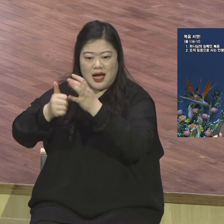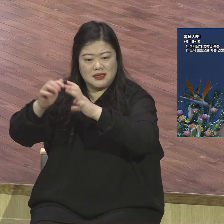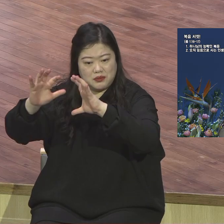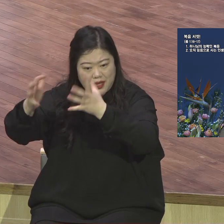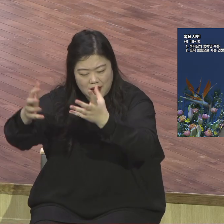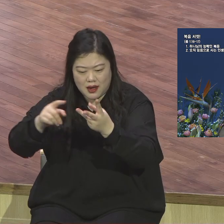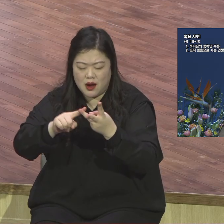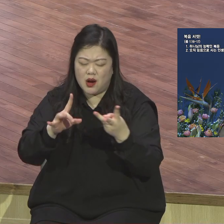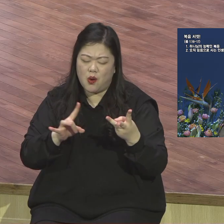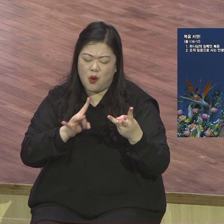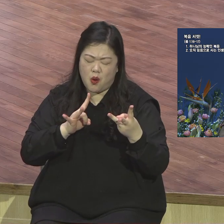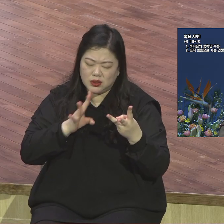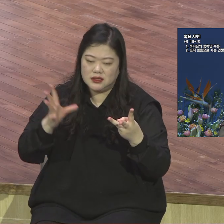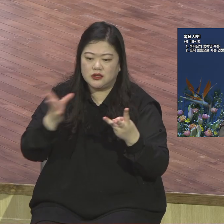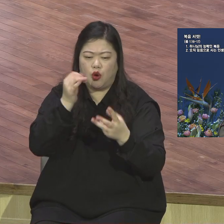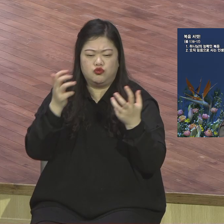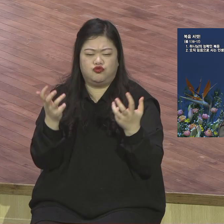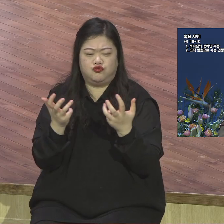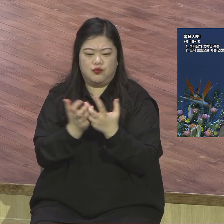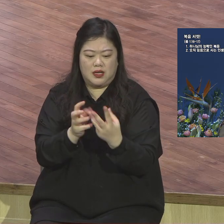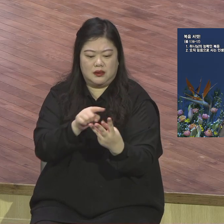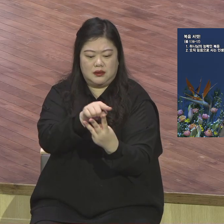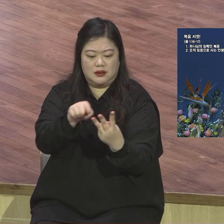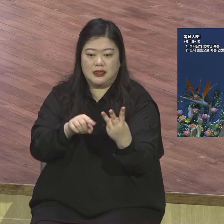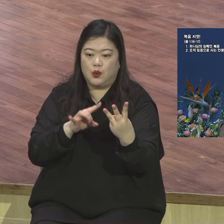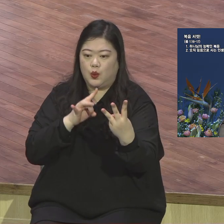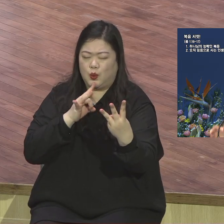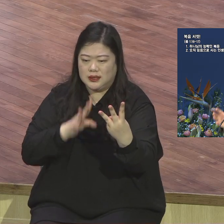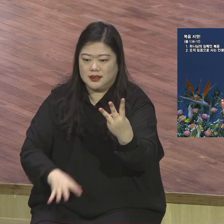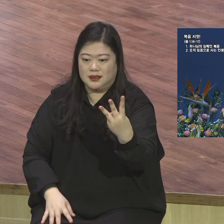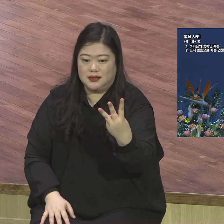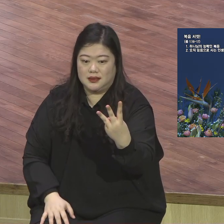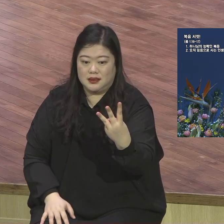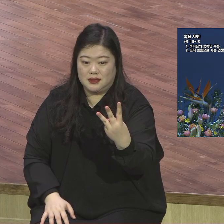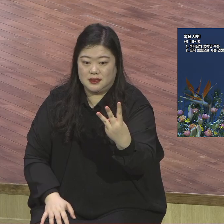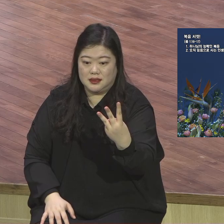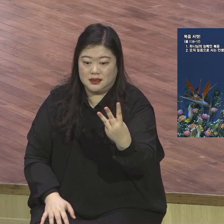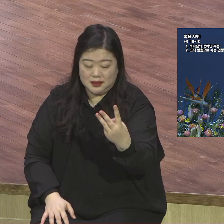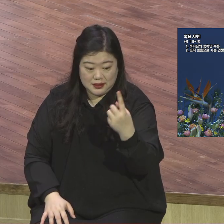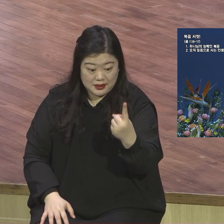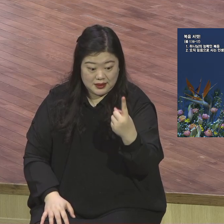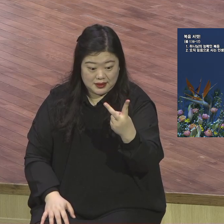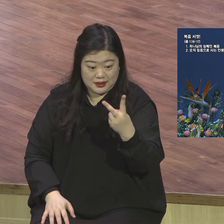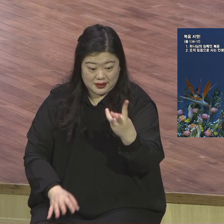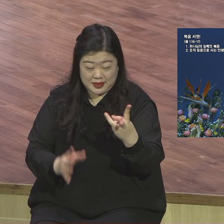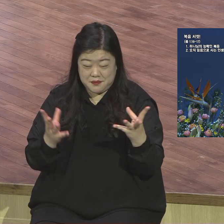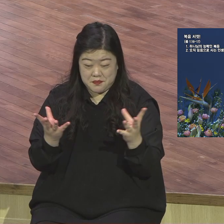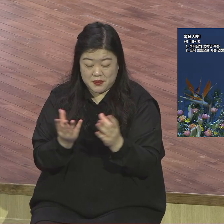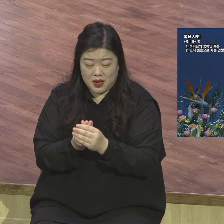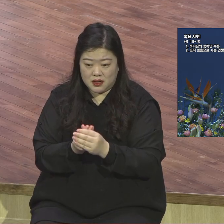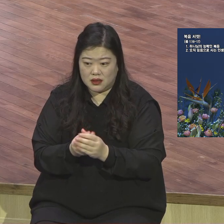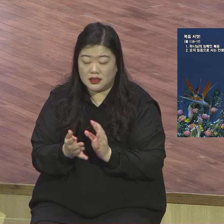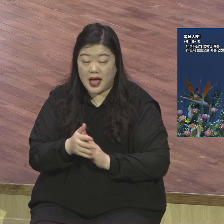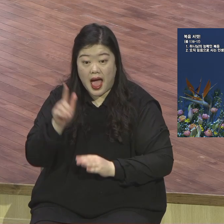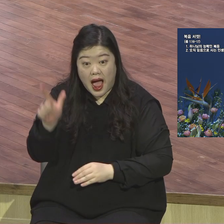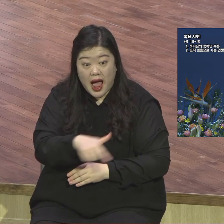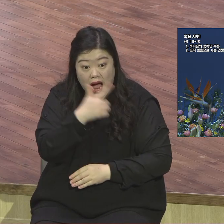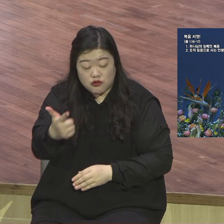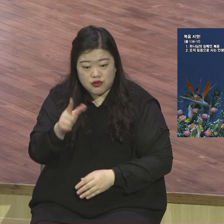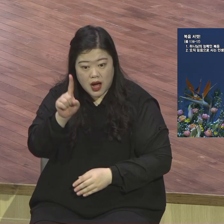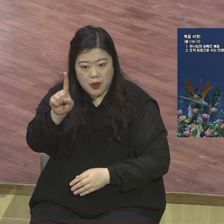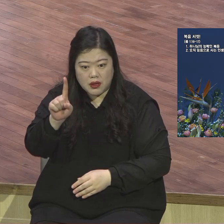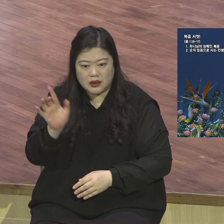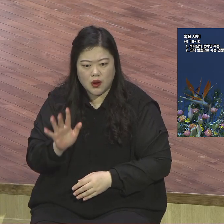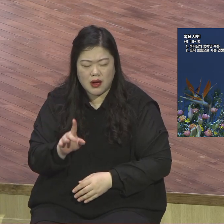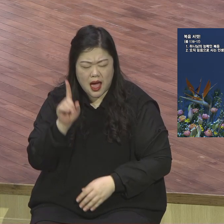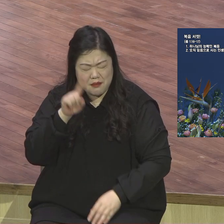성령 충만의 마가다락방의 언약을 여러분이 예배를 통해서, 매 예배를 통해서 붙잡으시기